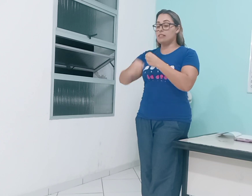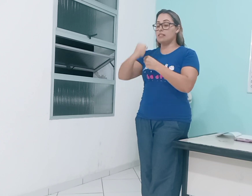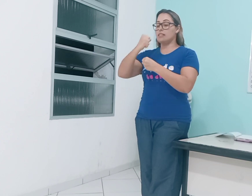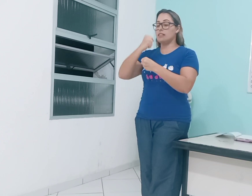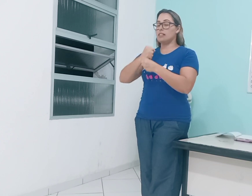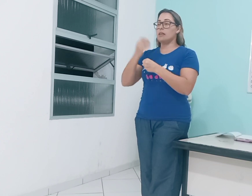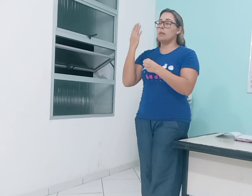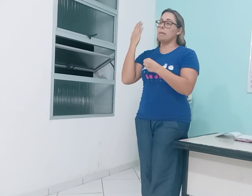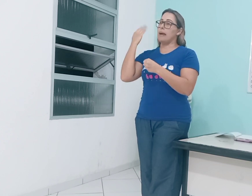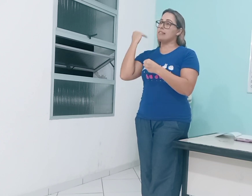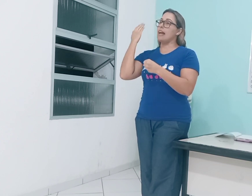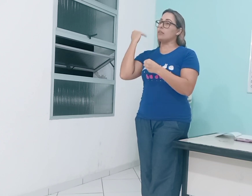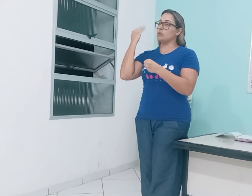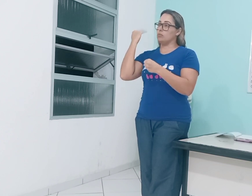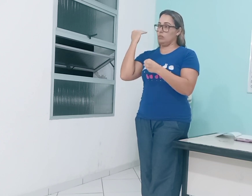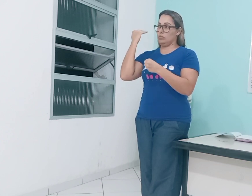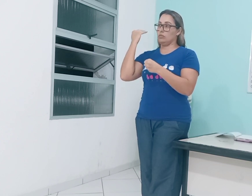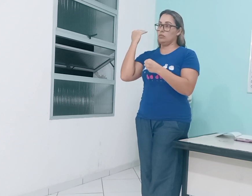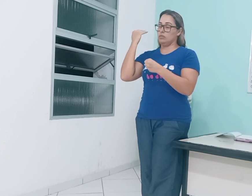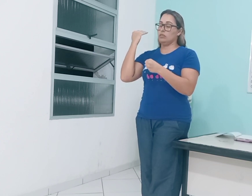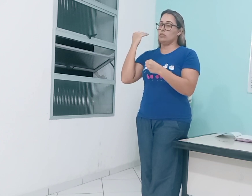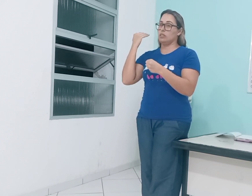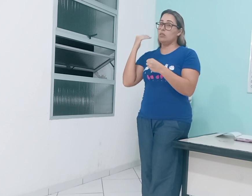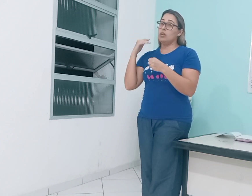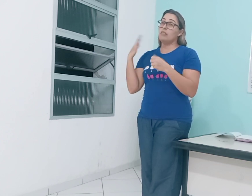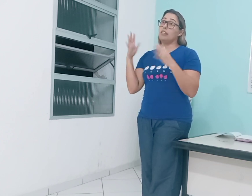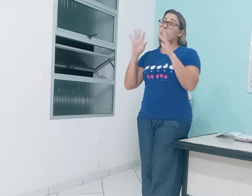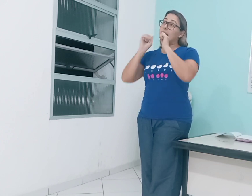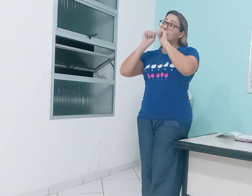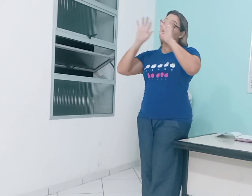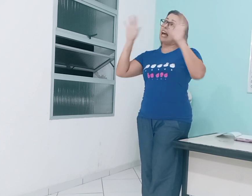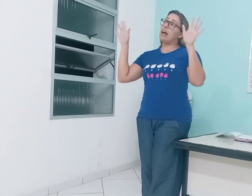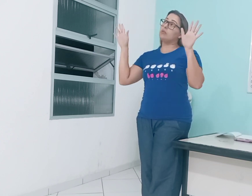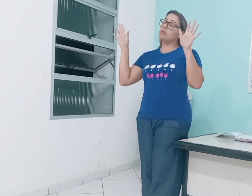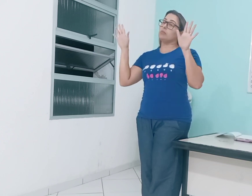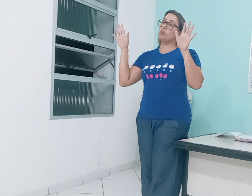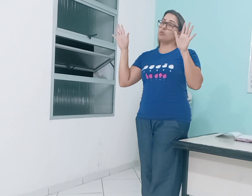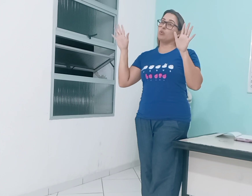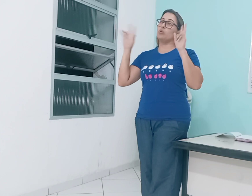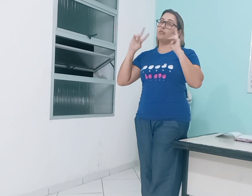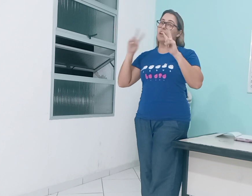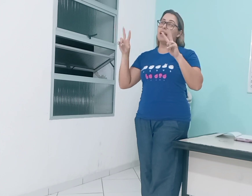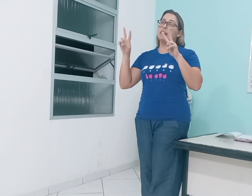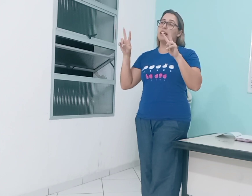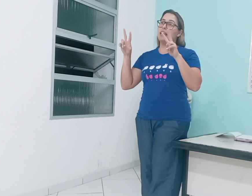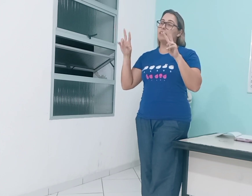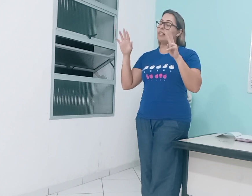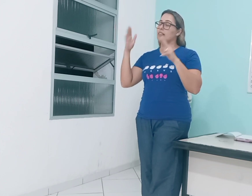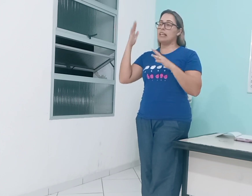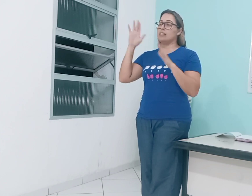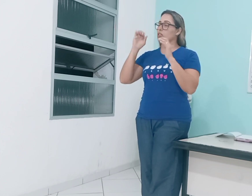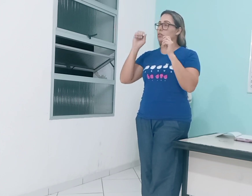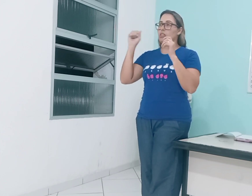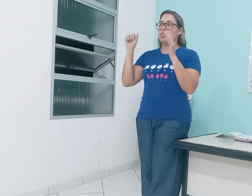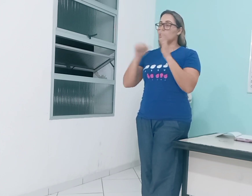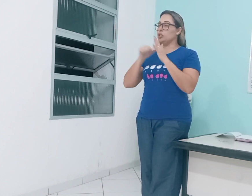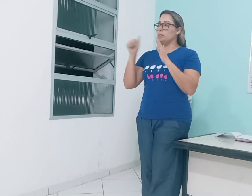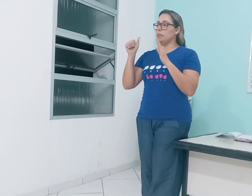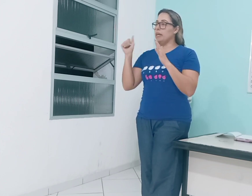trás, passado. Entendeu? Fica mais claro para o estudo ver, né, e entender assim, de primeira a